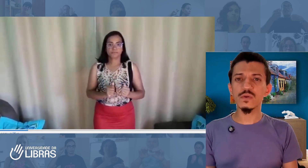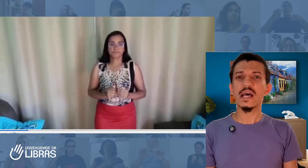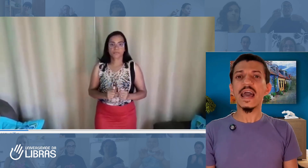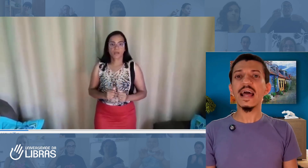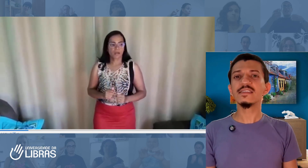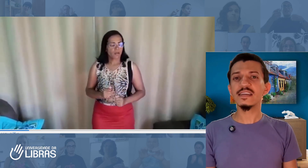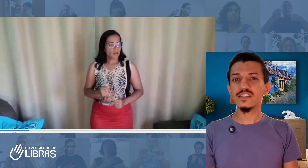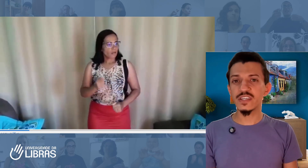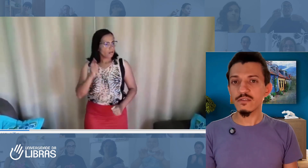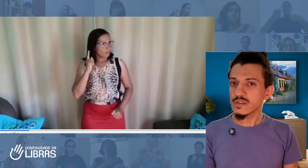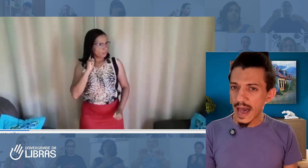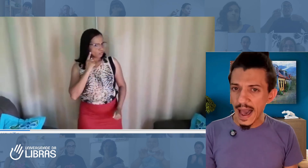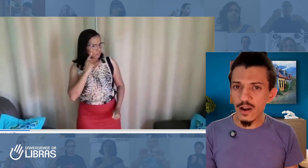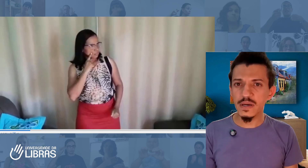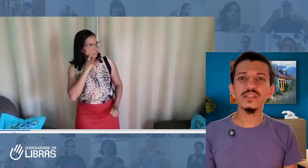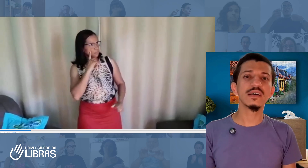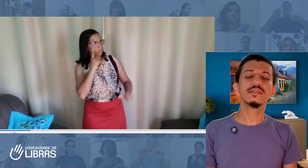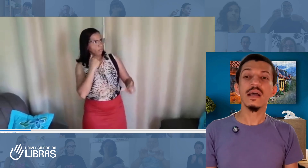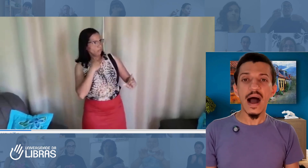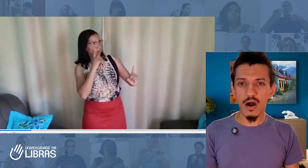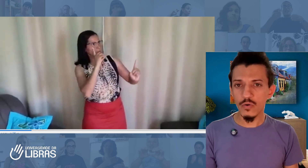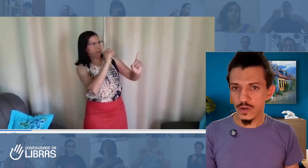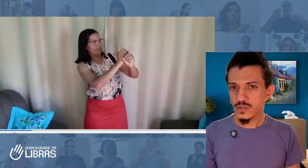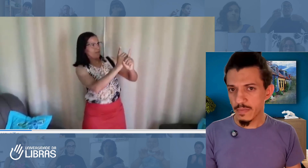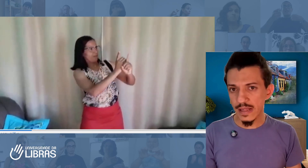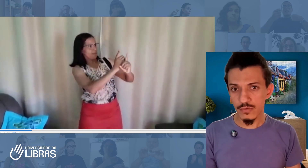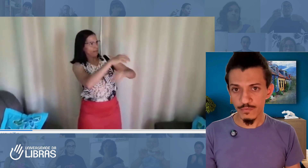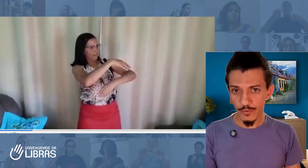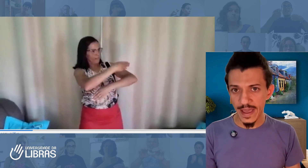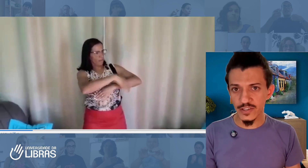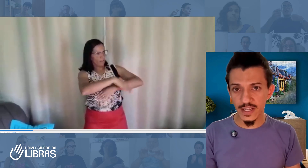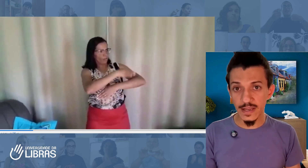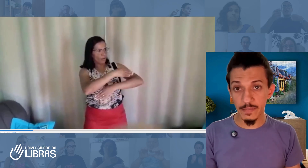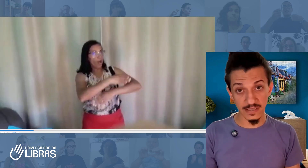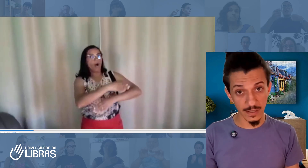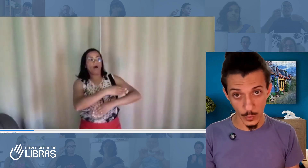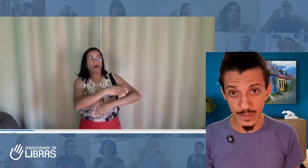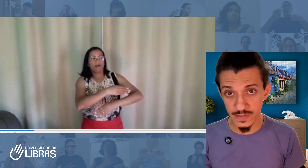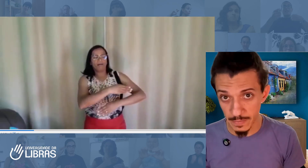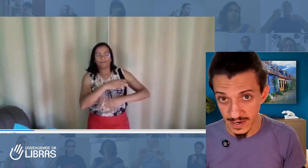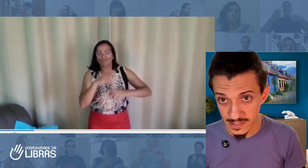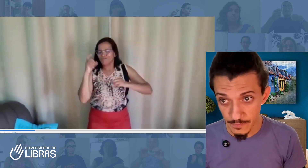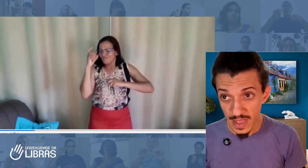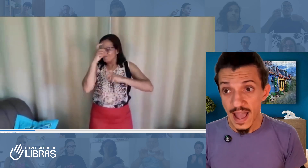eles decidiram dar uma chance ao nosso método Fluente em Libras em 8 semanas. A